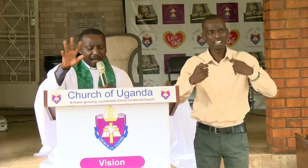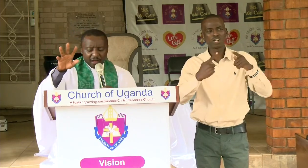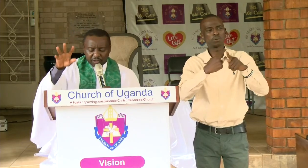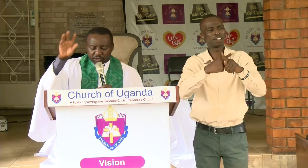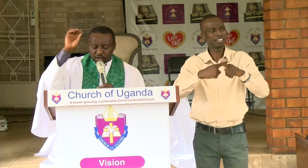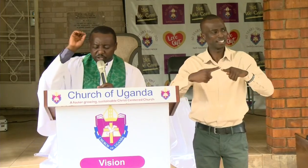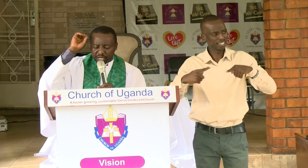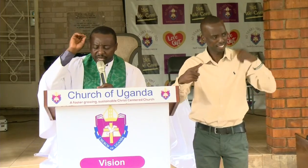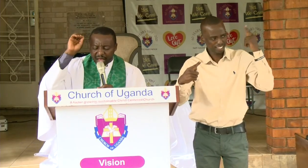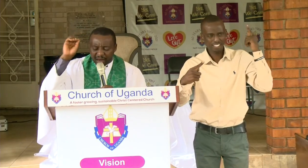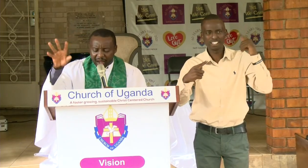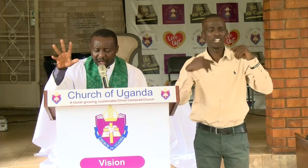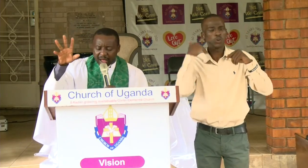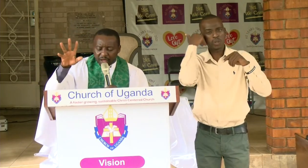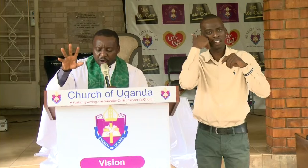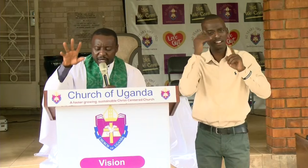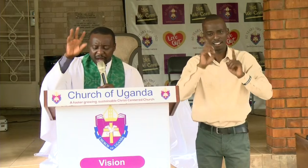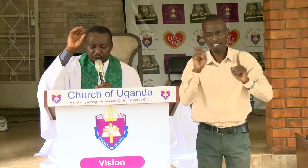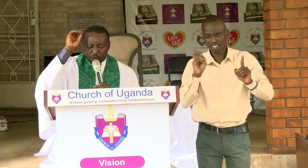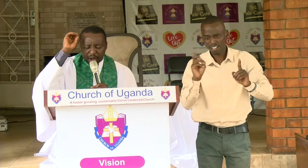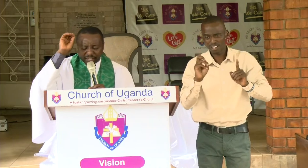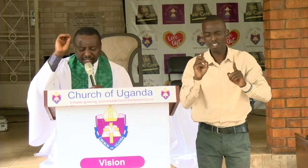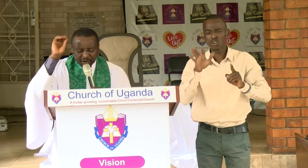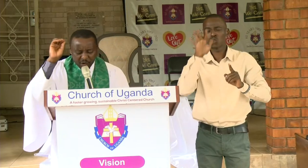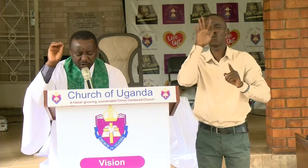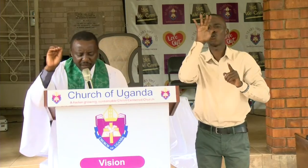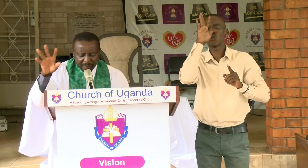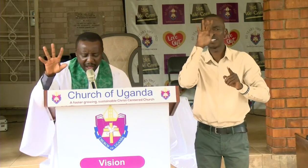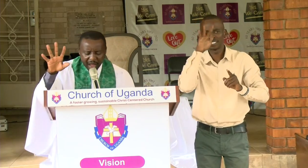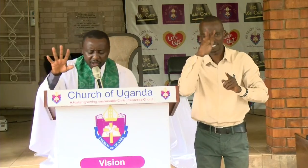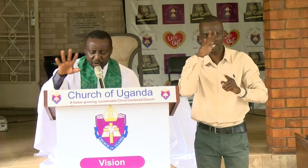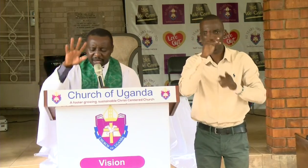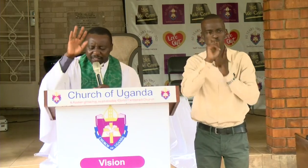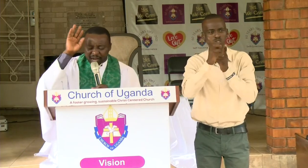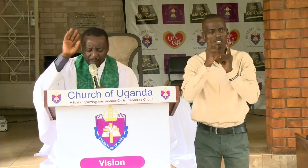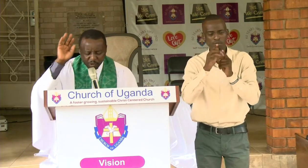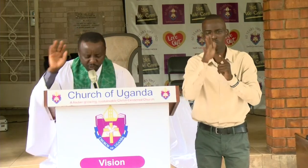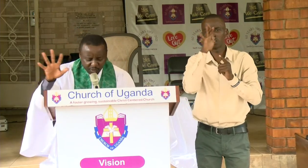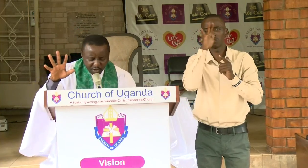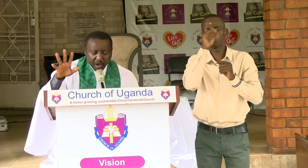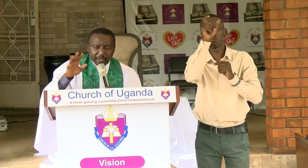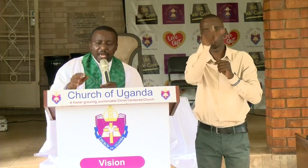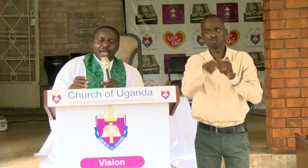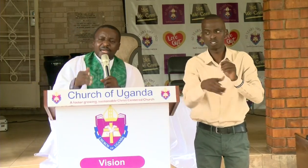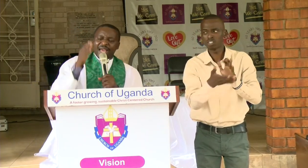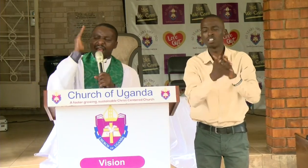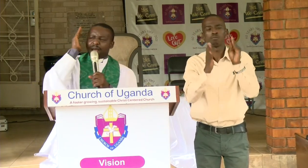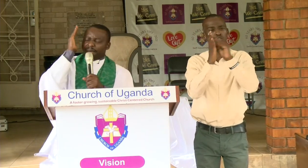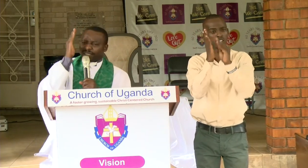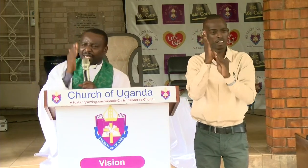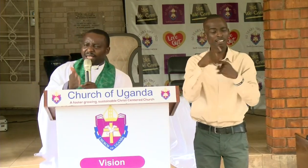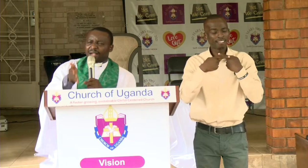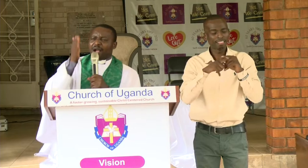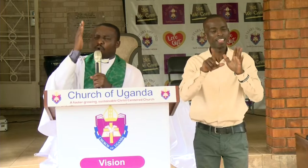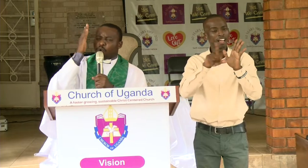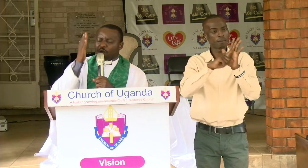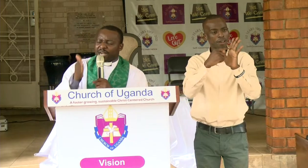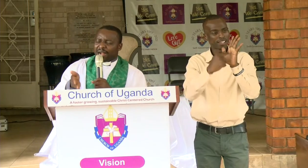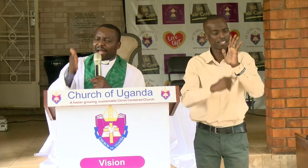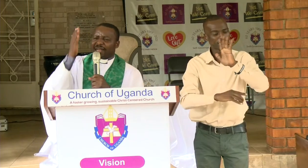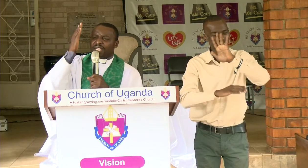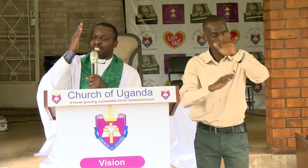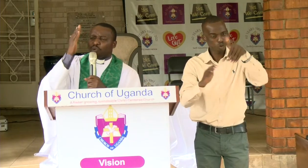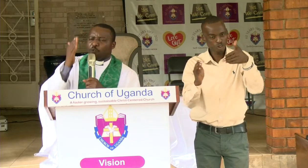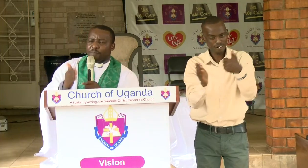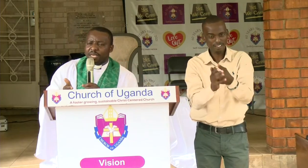totanga, toyendanga, olekanga okwayiriza n'okulimba, towayirizanga muntu munno. Naye amateeka ago